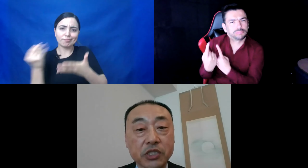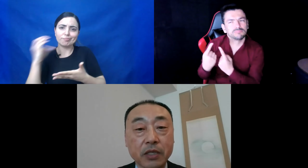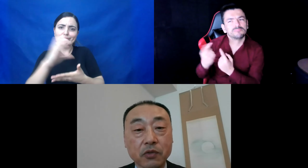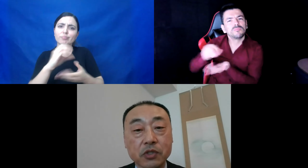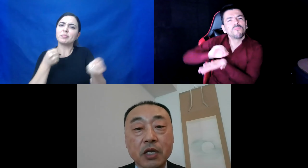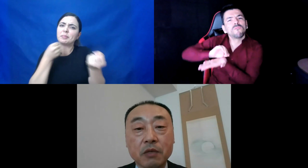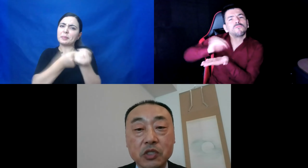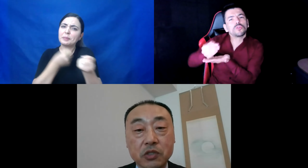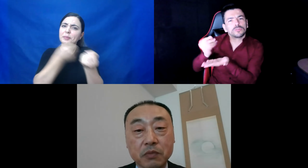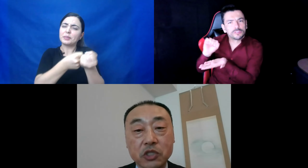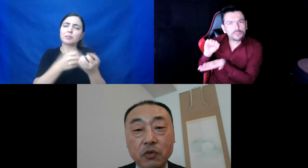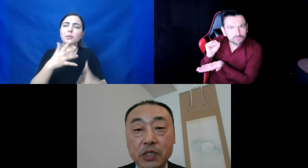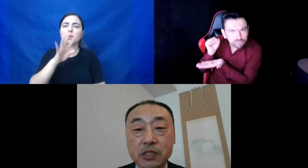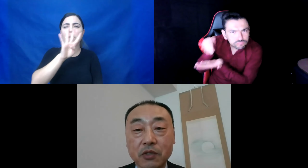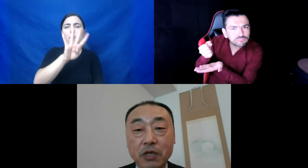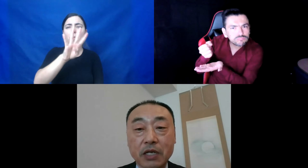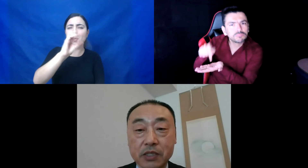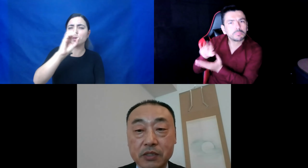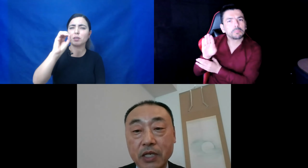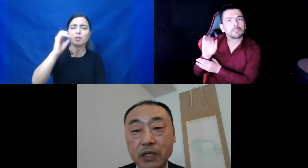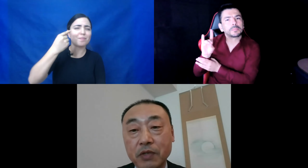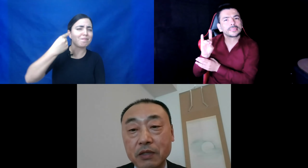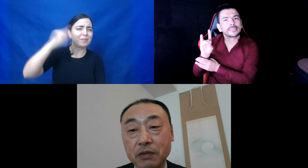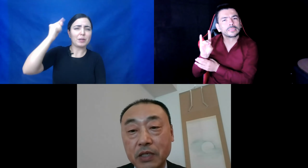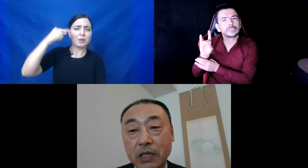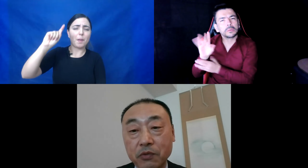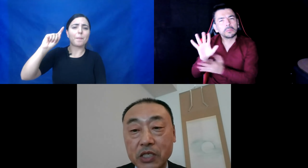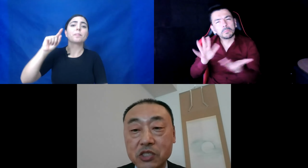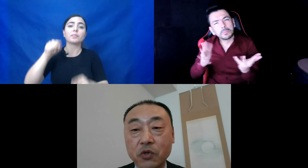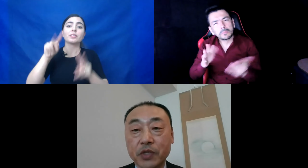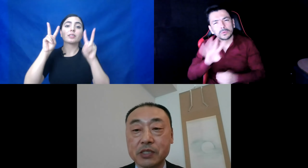contribuido más de 400 millones de dólares en